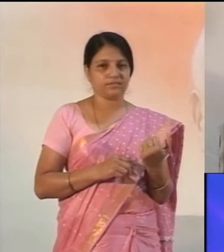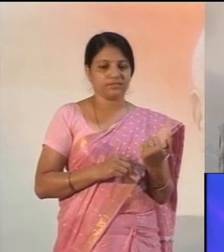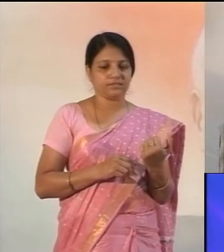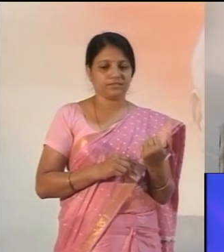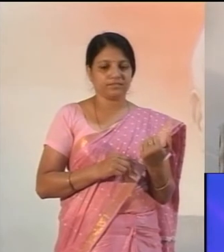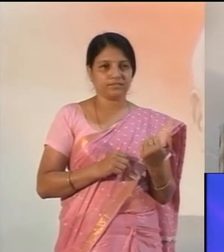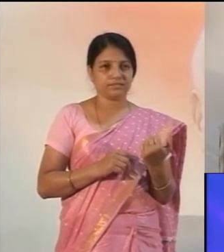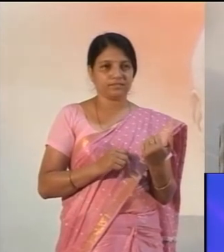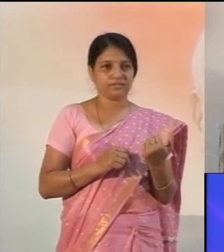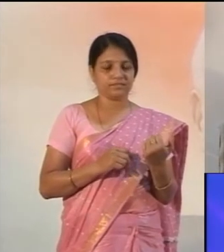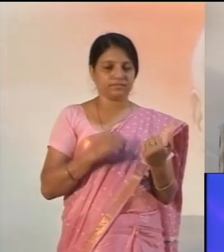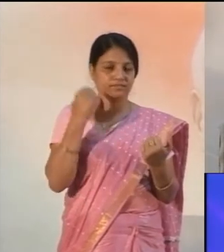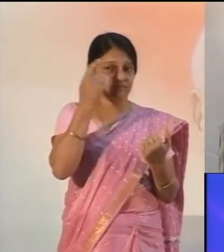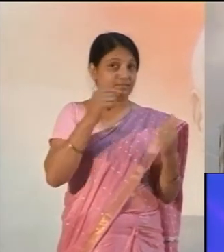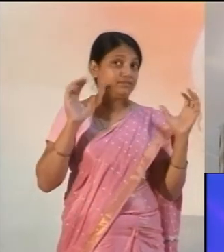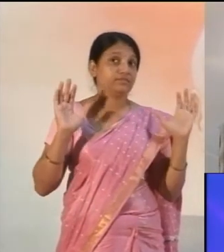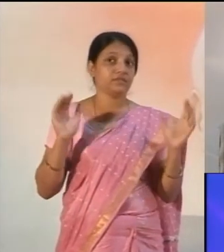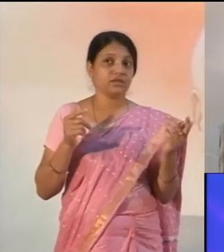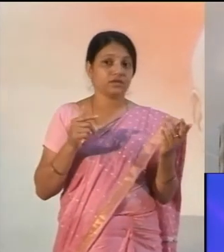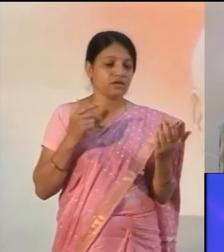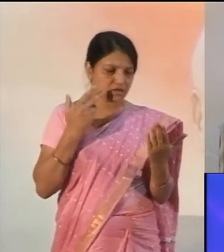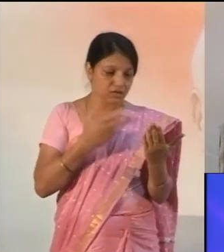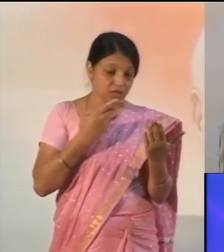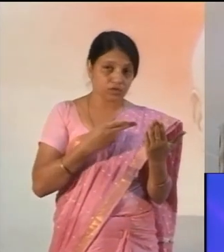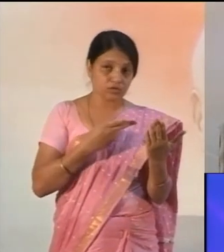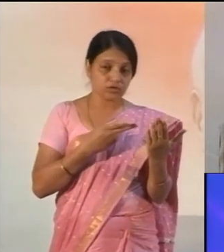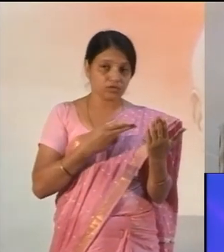परी ने कहा, देखो तो सही।